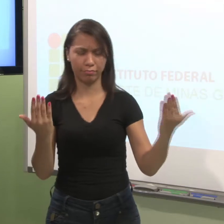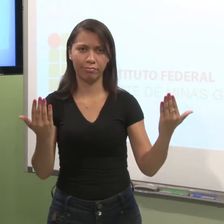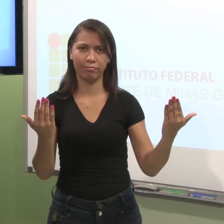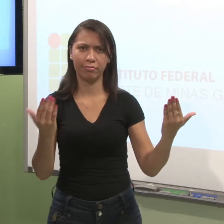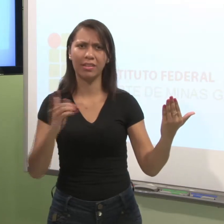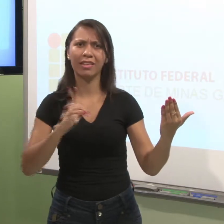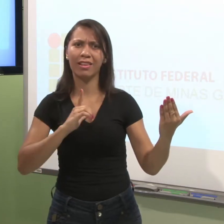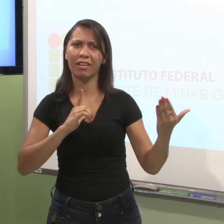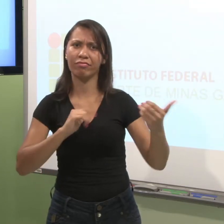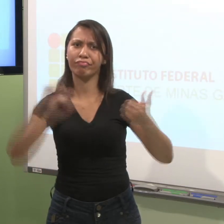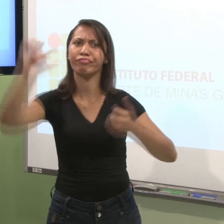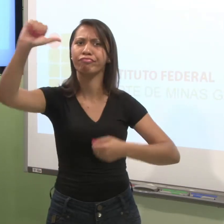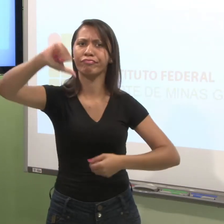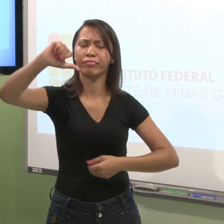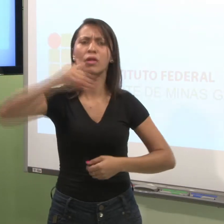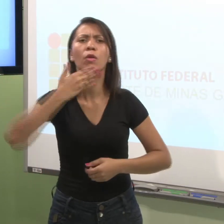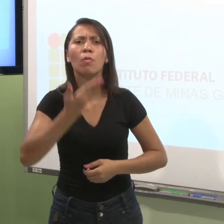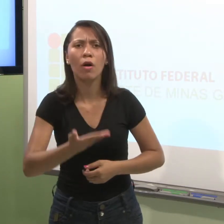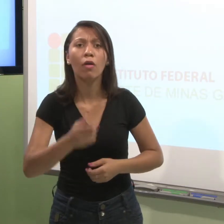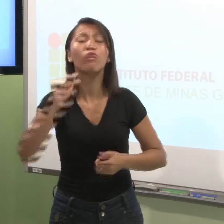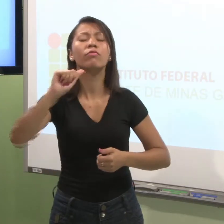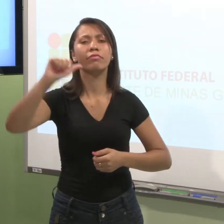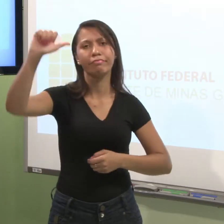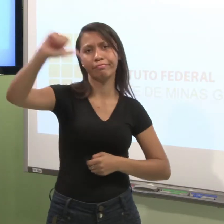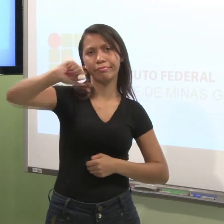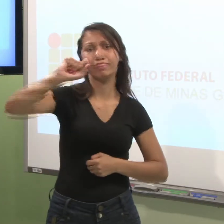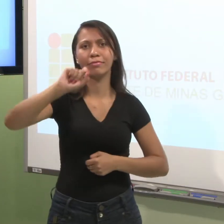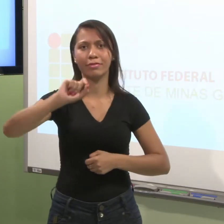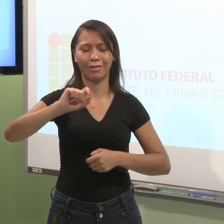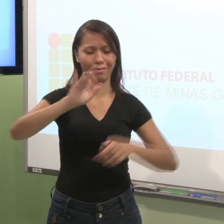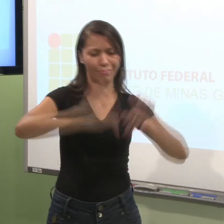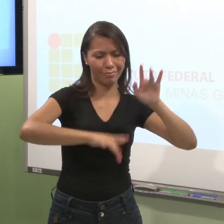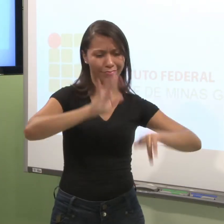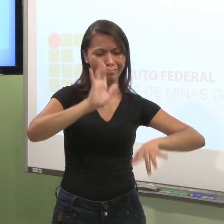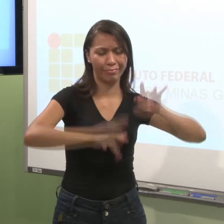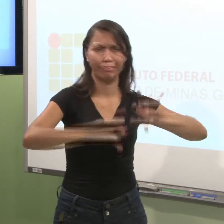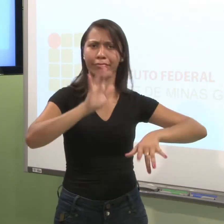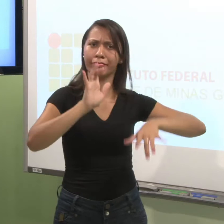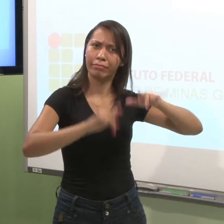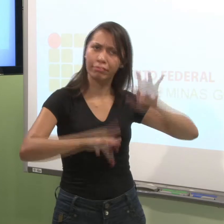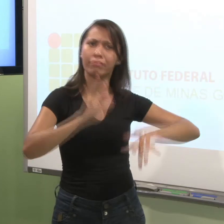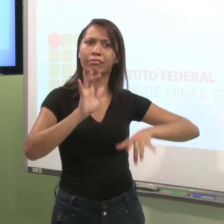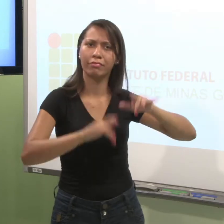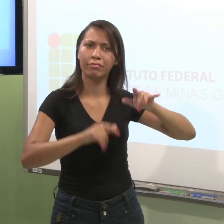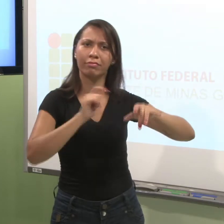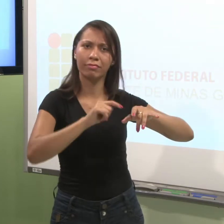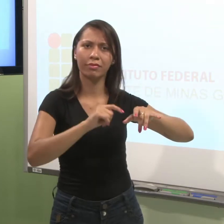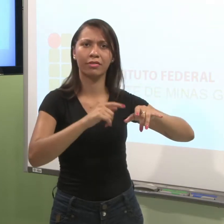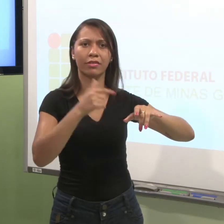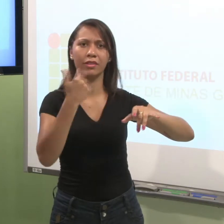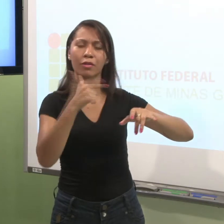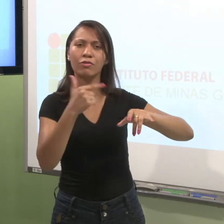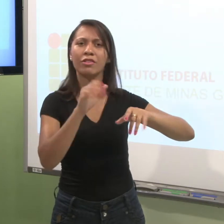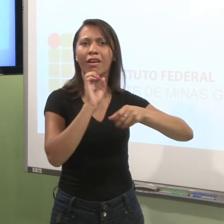Qual, professora? Uma delas é que a máquina de escrever não permitia inserir imagens e